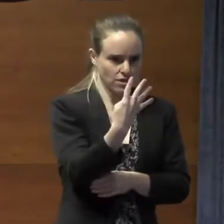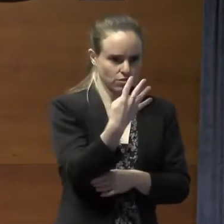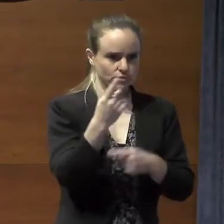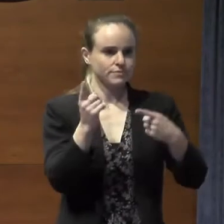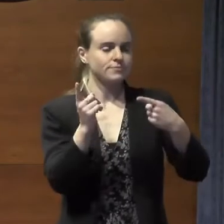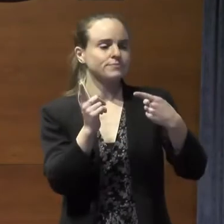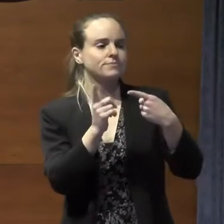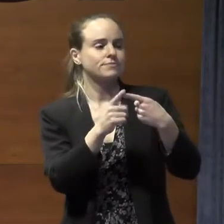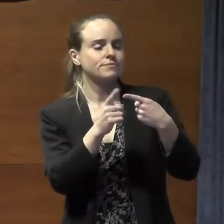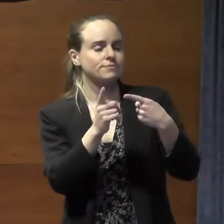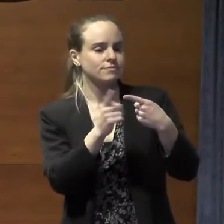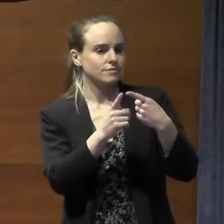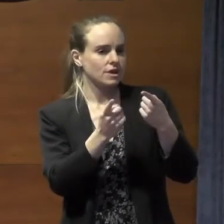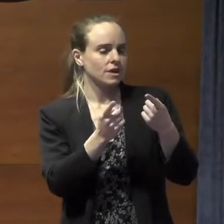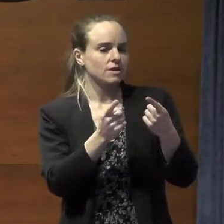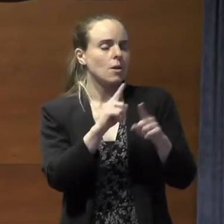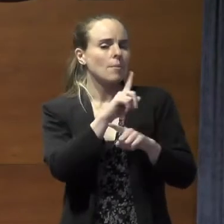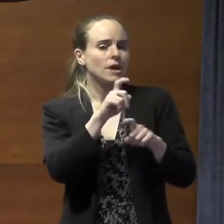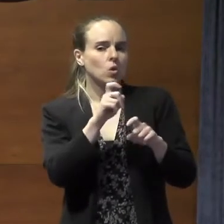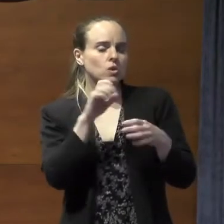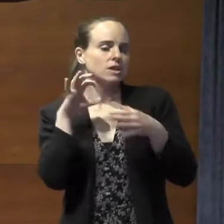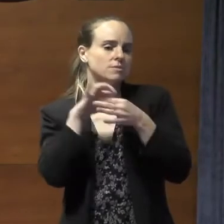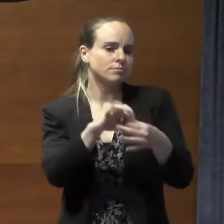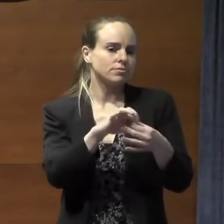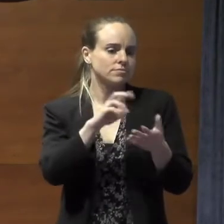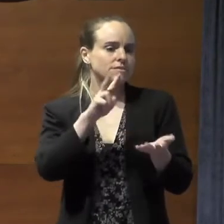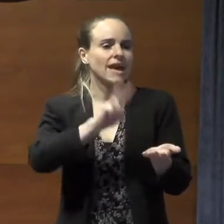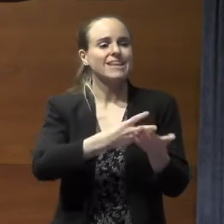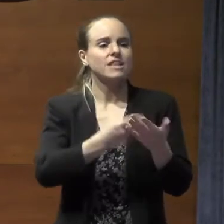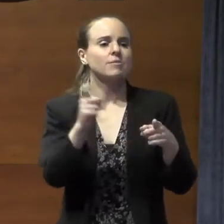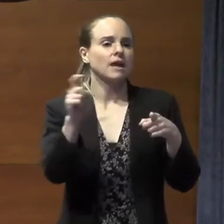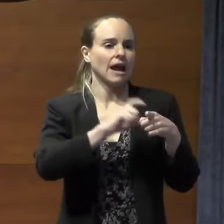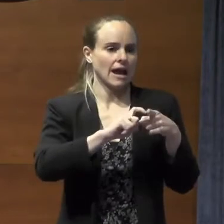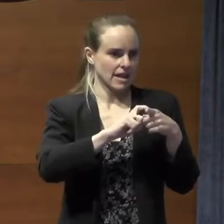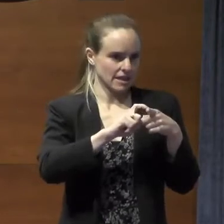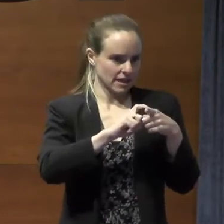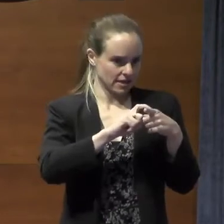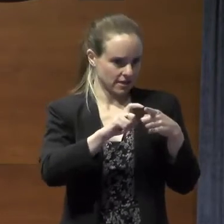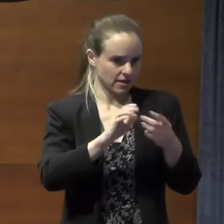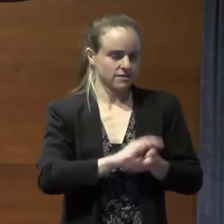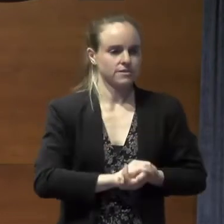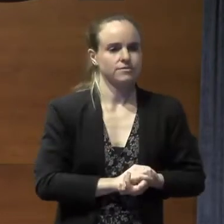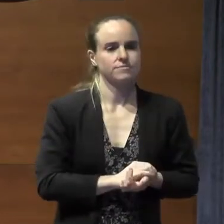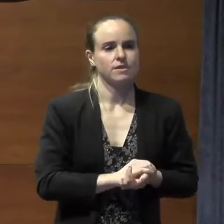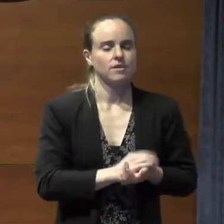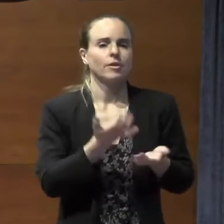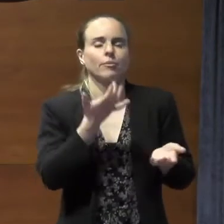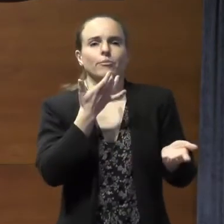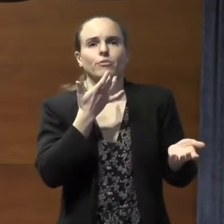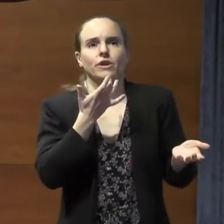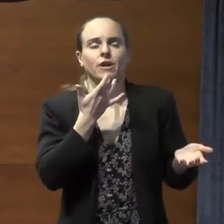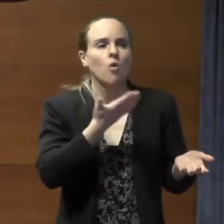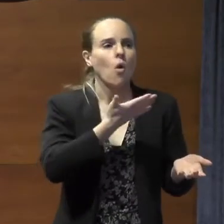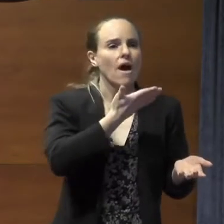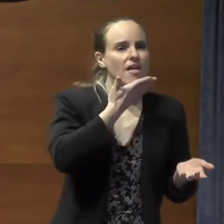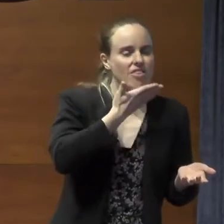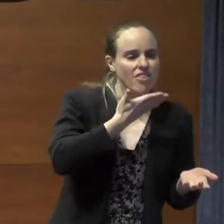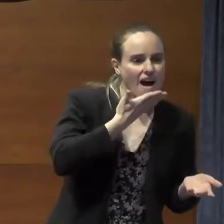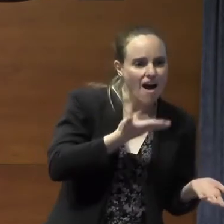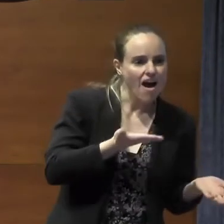En primer lugar, las primeras preguntas se refieren al perfil de las y los intérpretes, con cuestiones como la